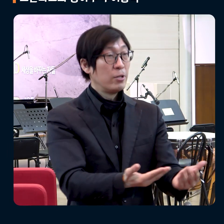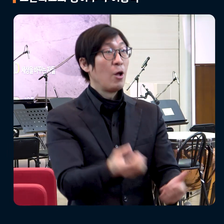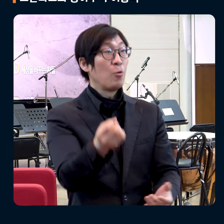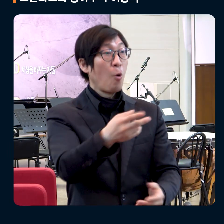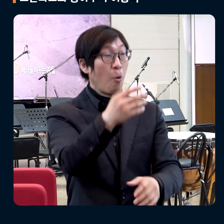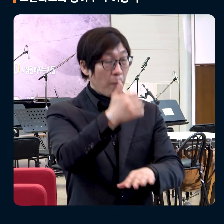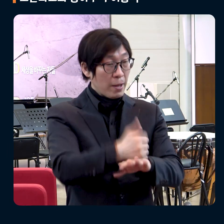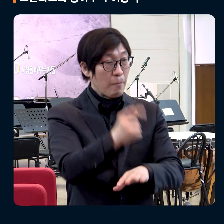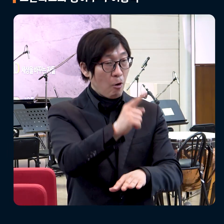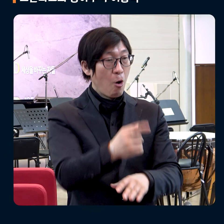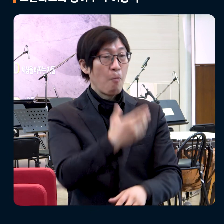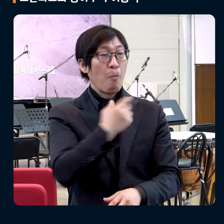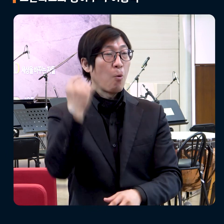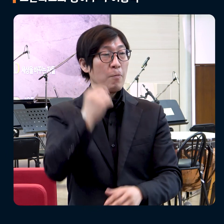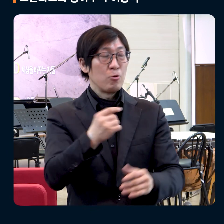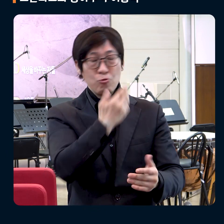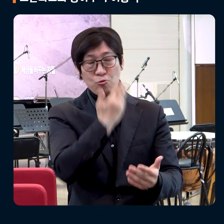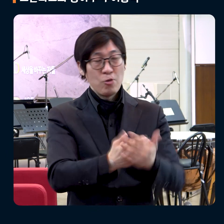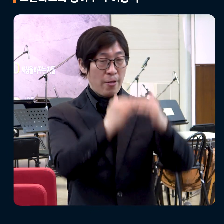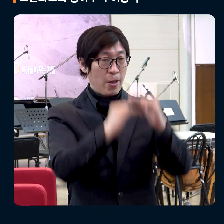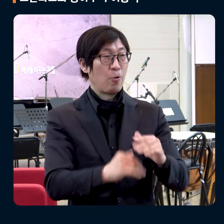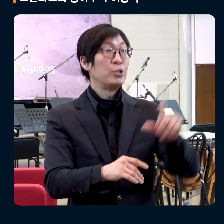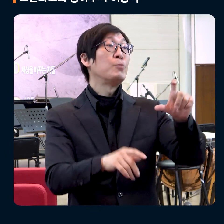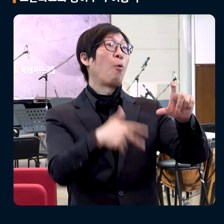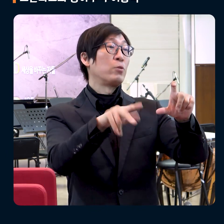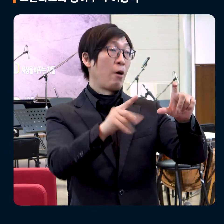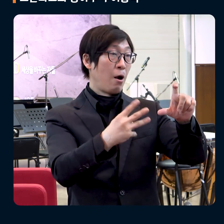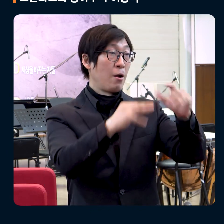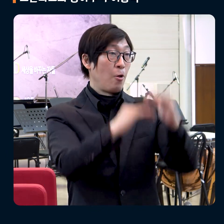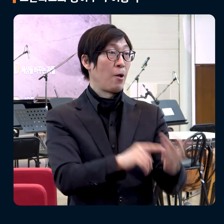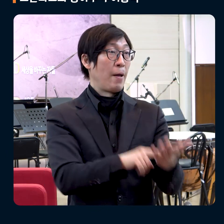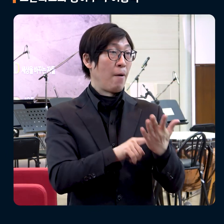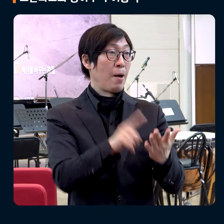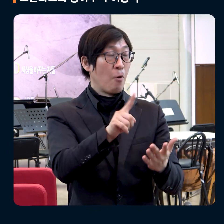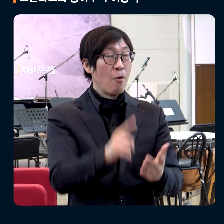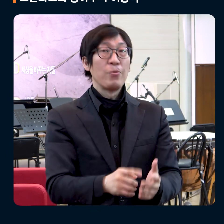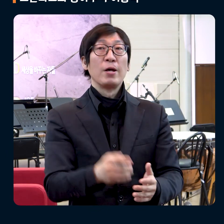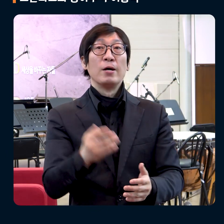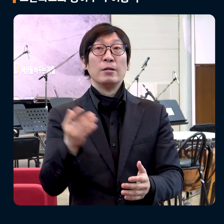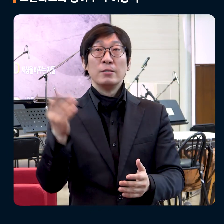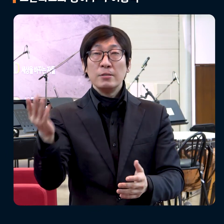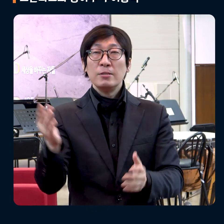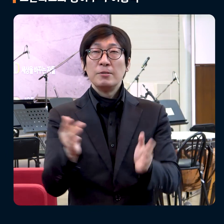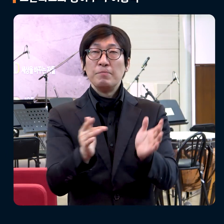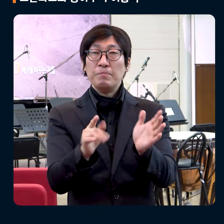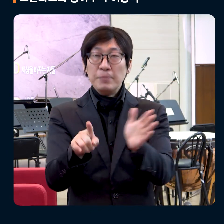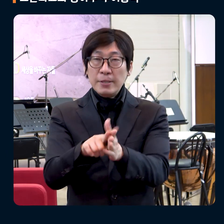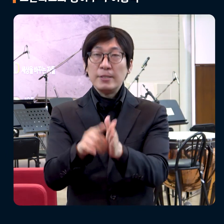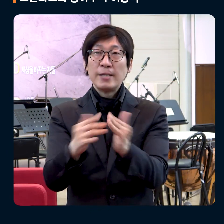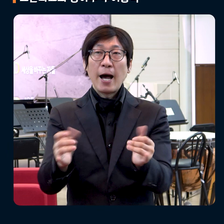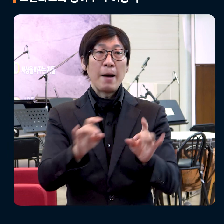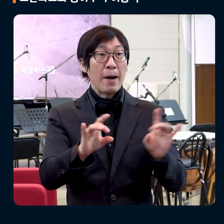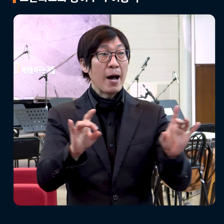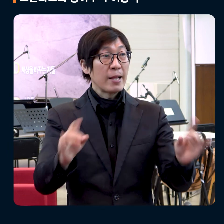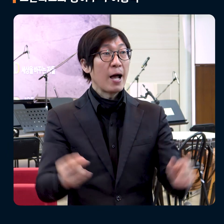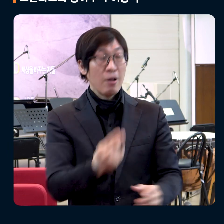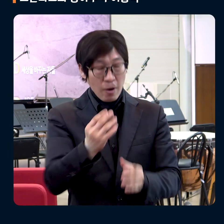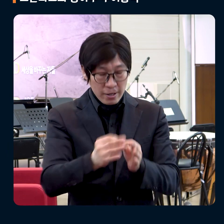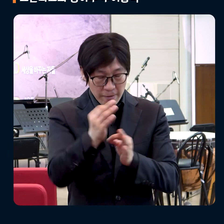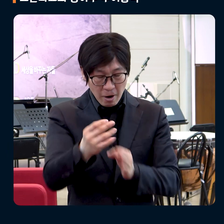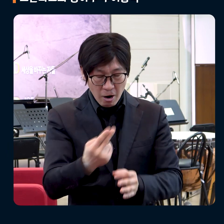정수를 요약적으로 가르쳐 주십니다. 15절 이는 그를 믿는 자마다 영생을 얻게 하려 하심이라